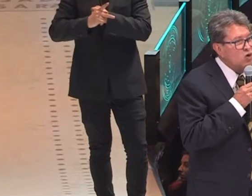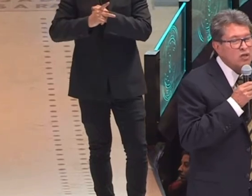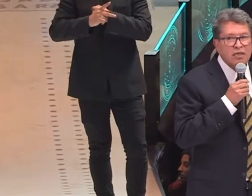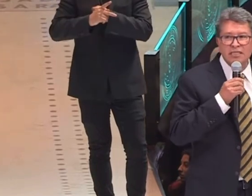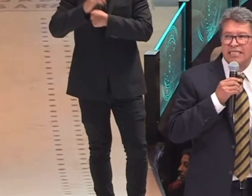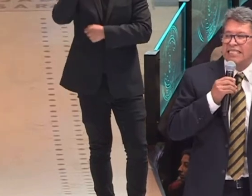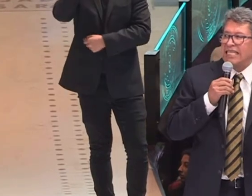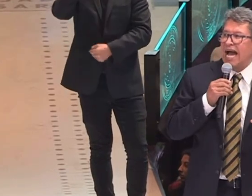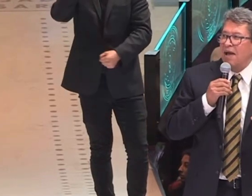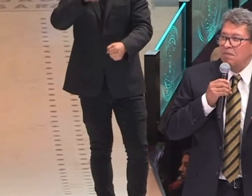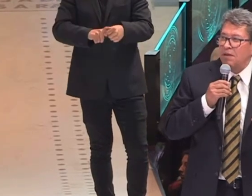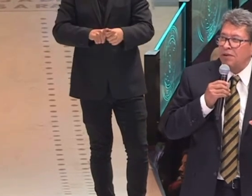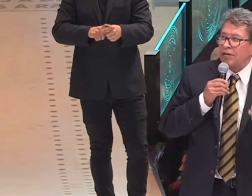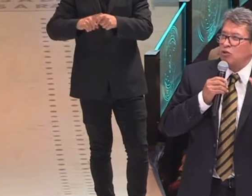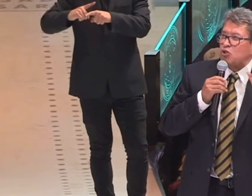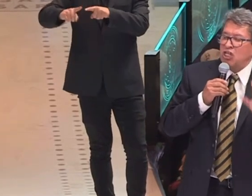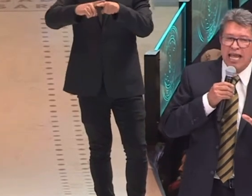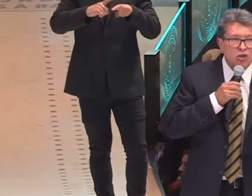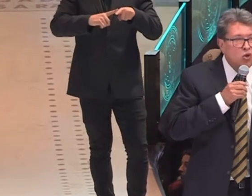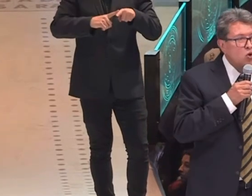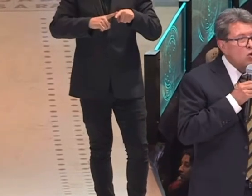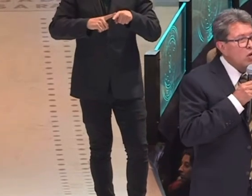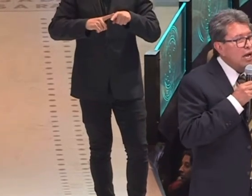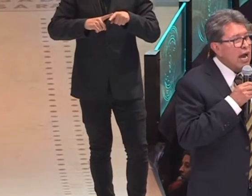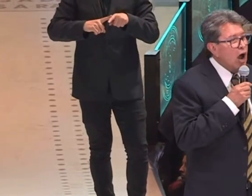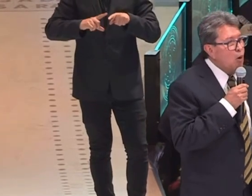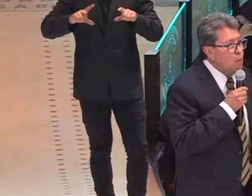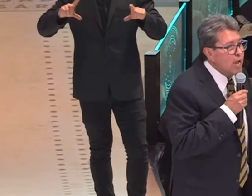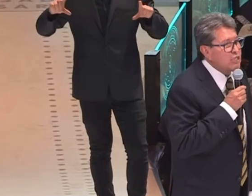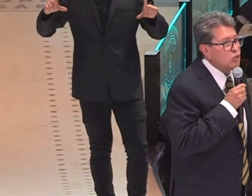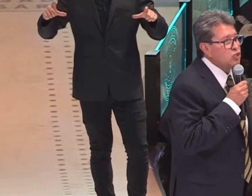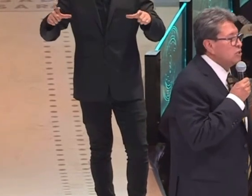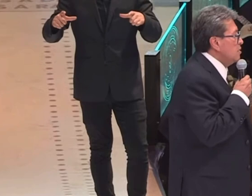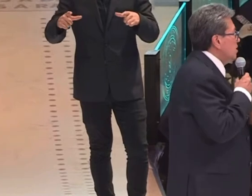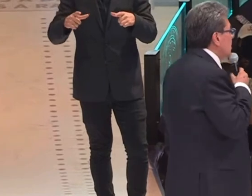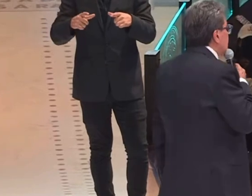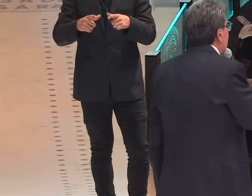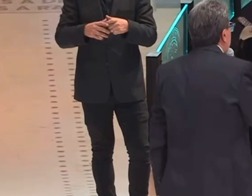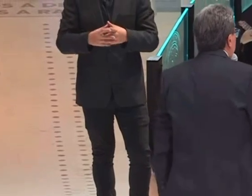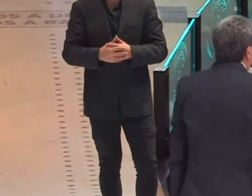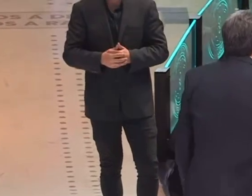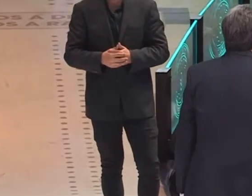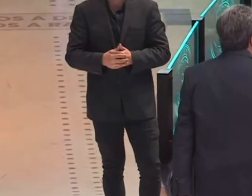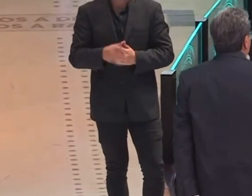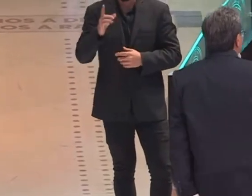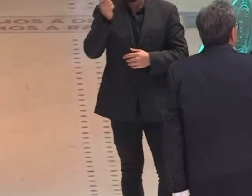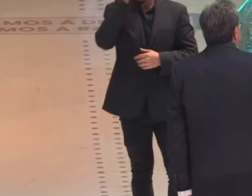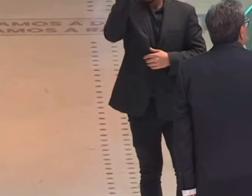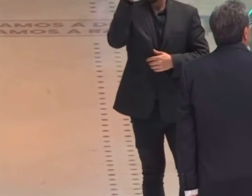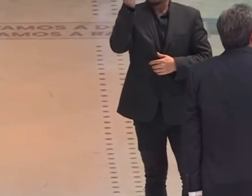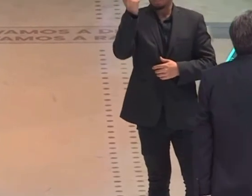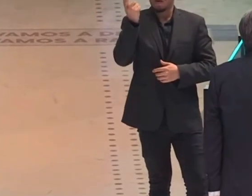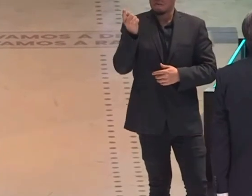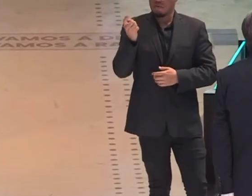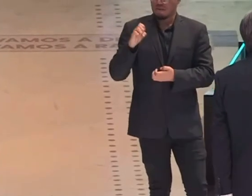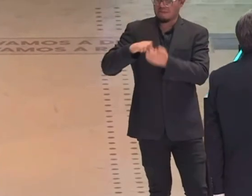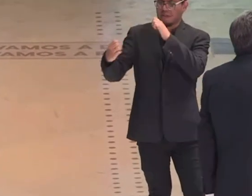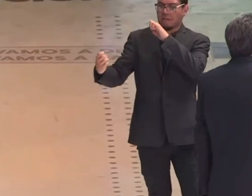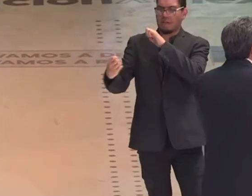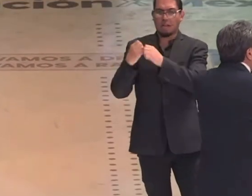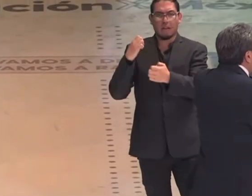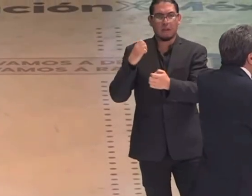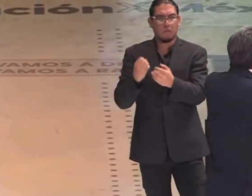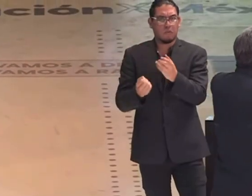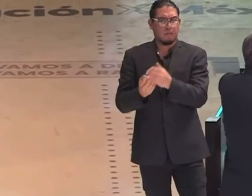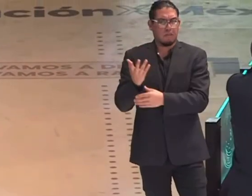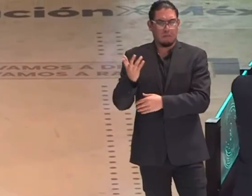diverso se está reduciendo a opuestos. Se inventan enemigos